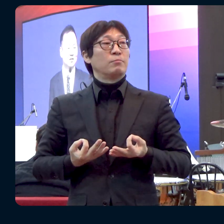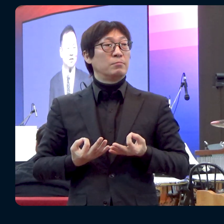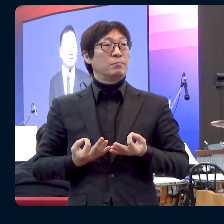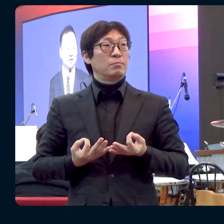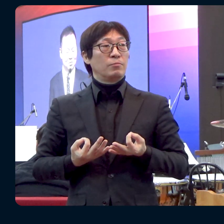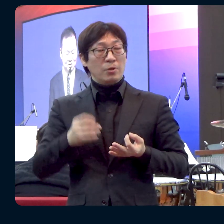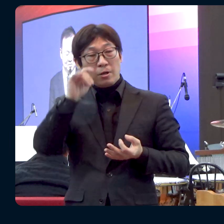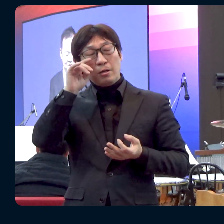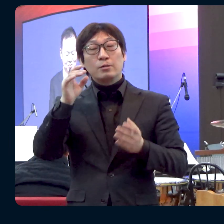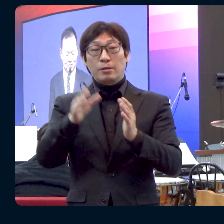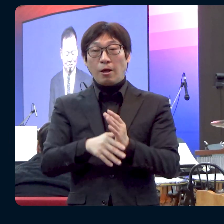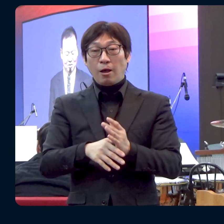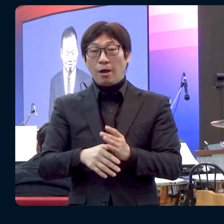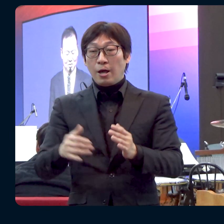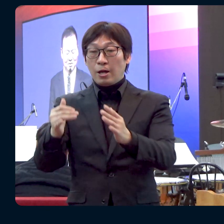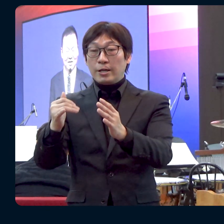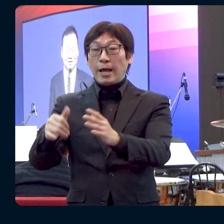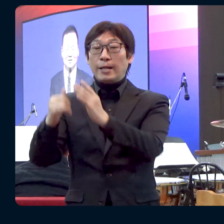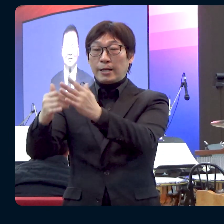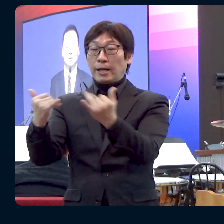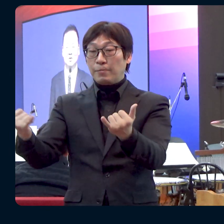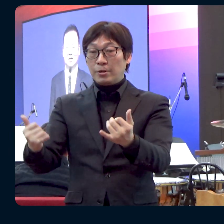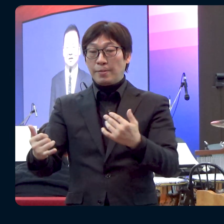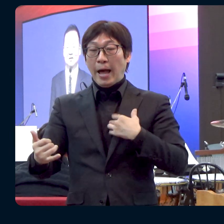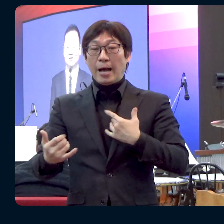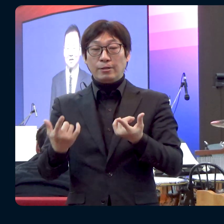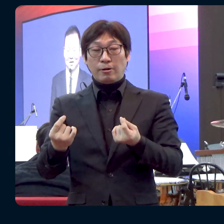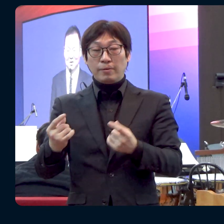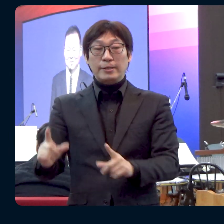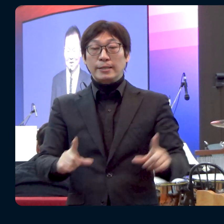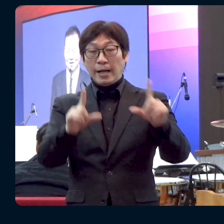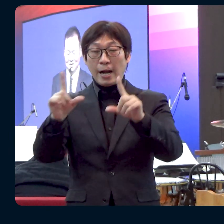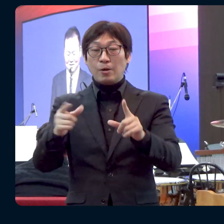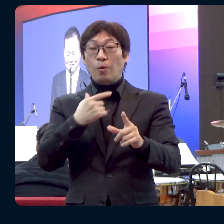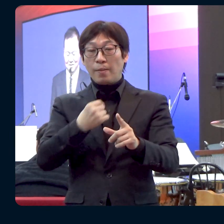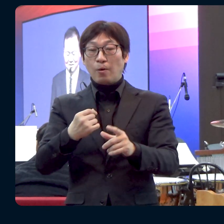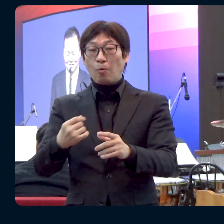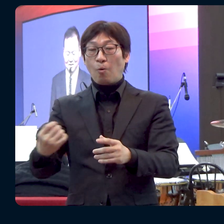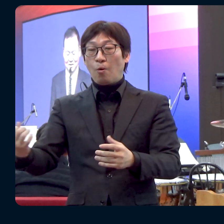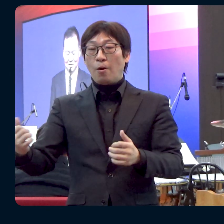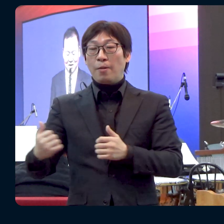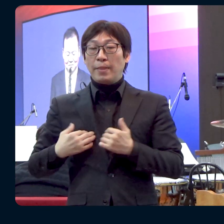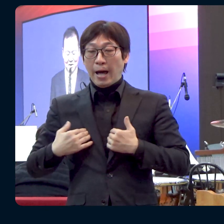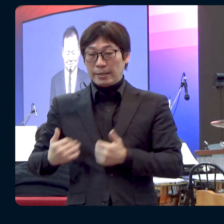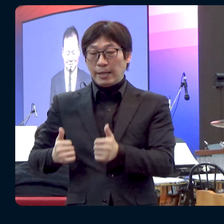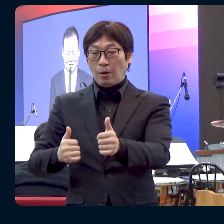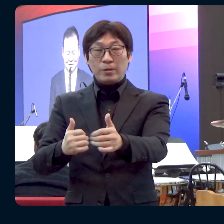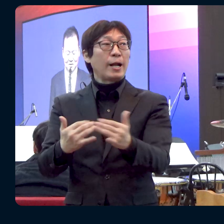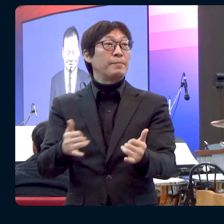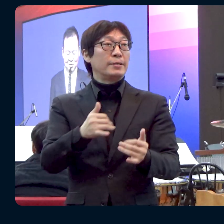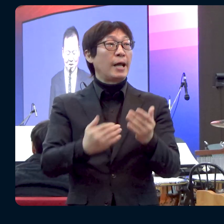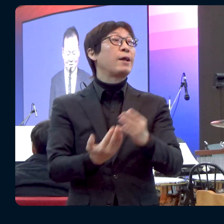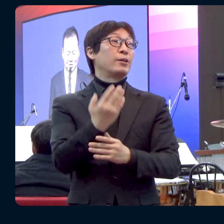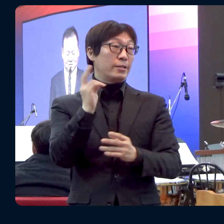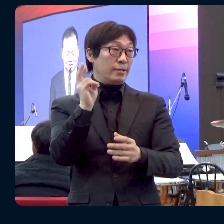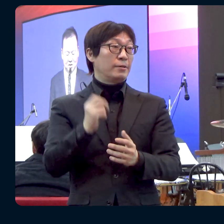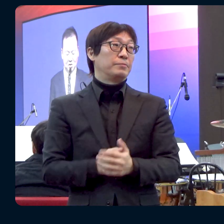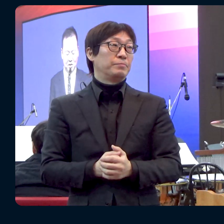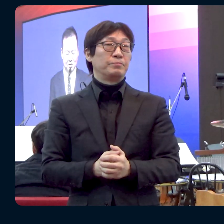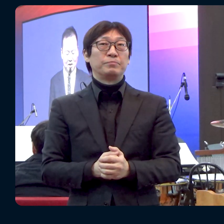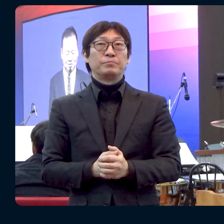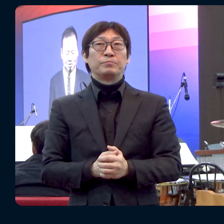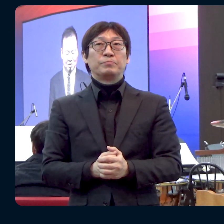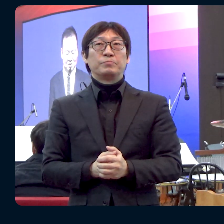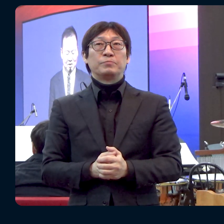그래서 나도 당신처럼 그렇게 인생을 살아보고 싶다고 따르는 사람들이 생기게 됩니다. 그날 밤